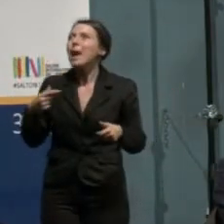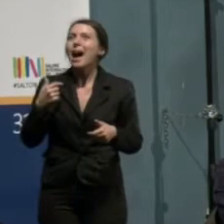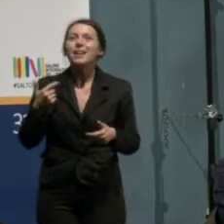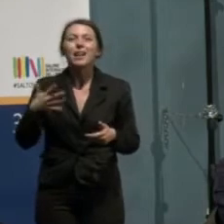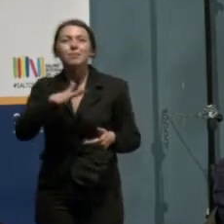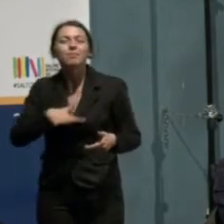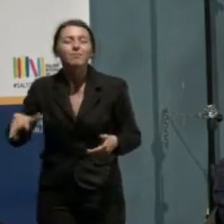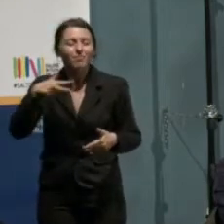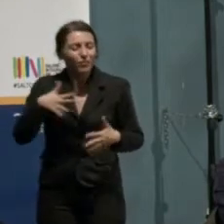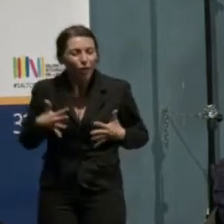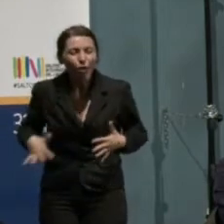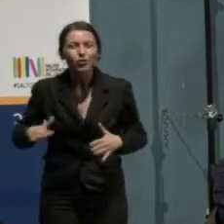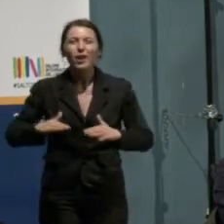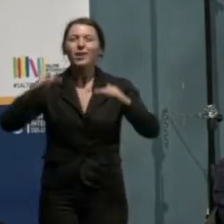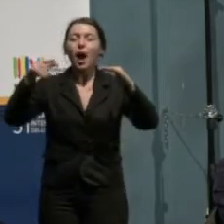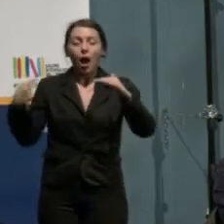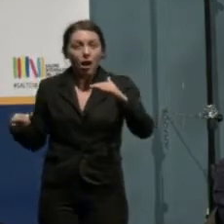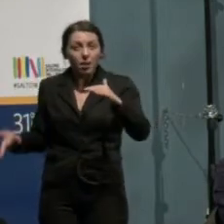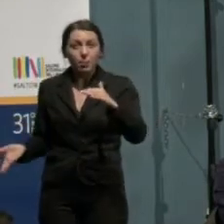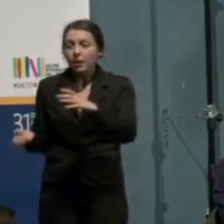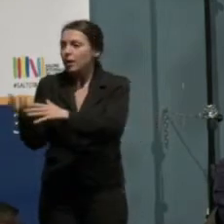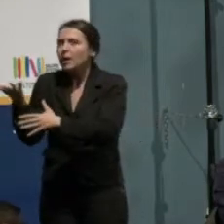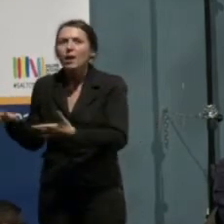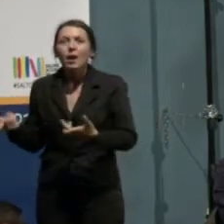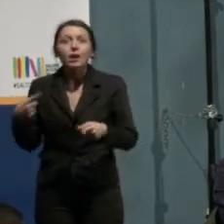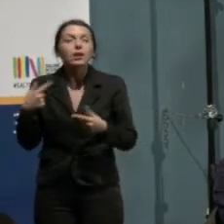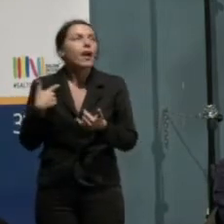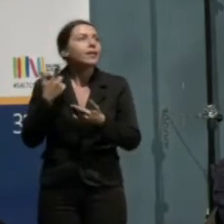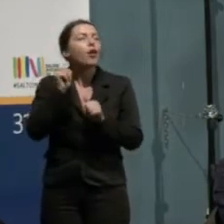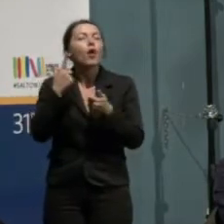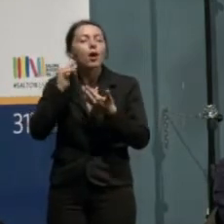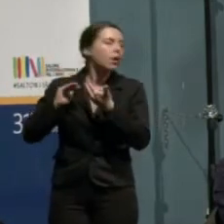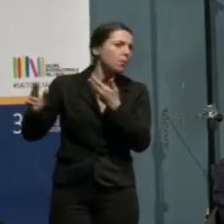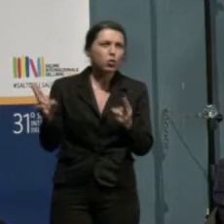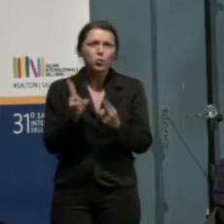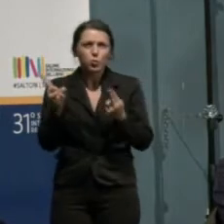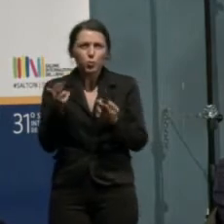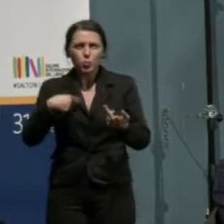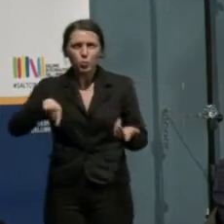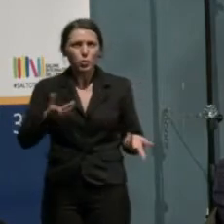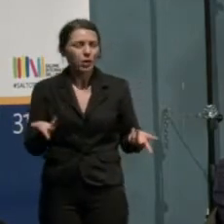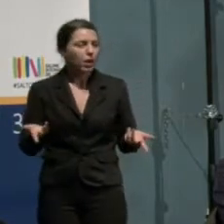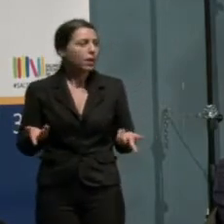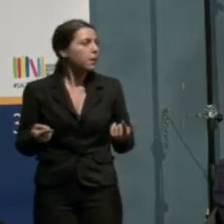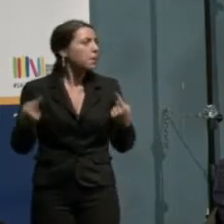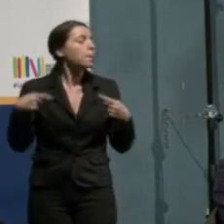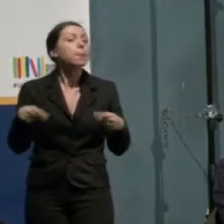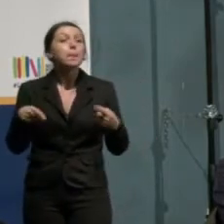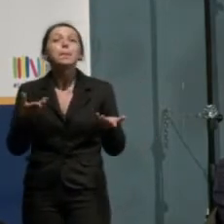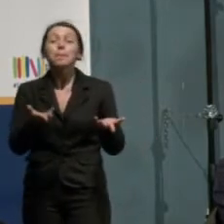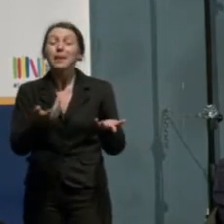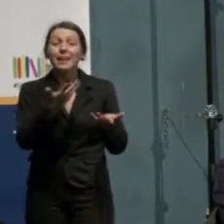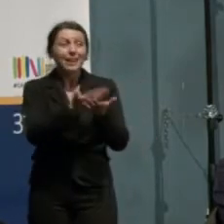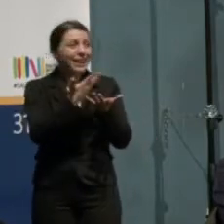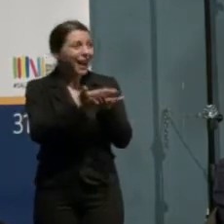sentirci lontane e devo dire che queste cose che ci sta